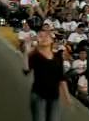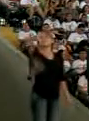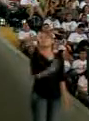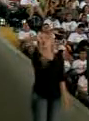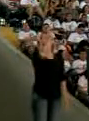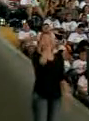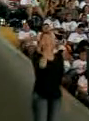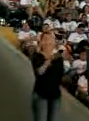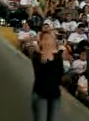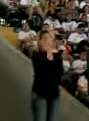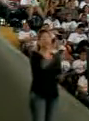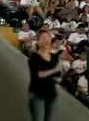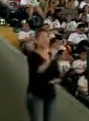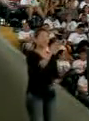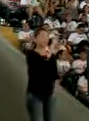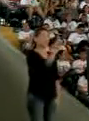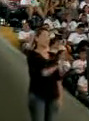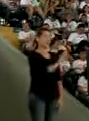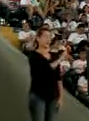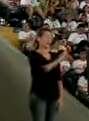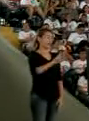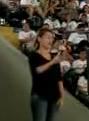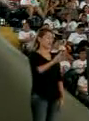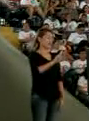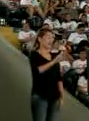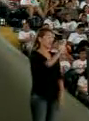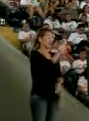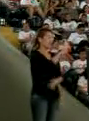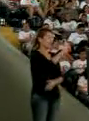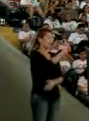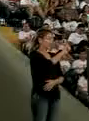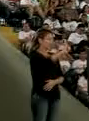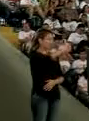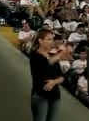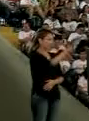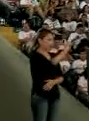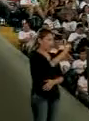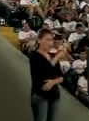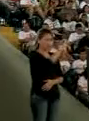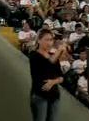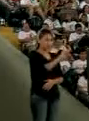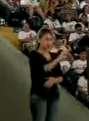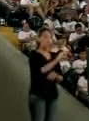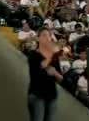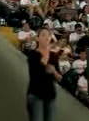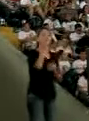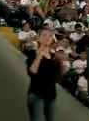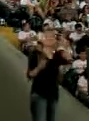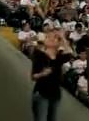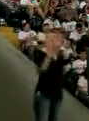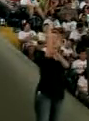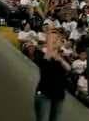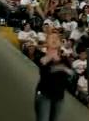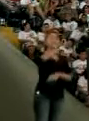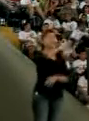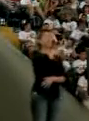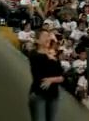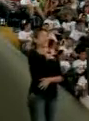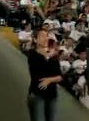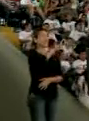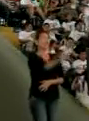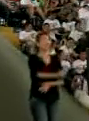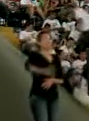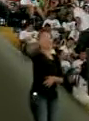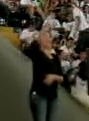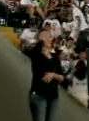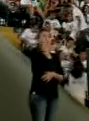Sacema? O Padre Feijó, ministro da Justiça que havia criado a Guarda Nacional. O Padre Feijó sai como